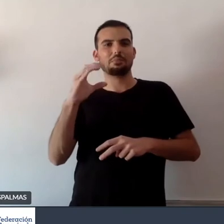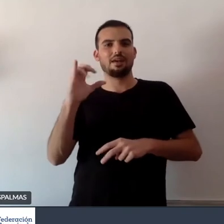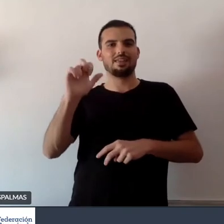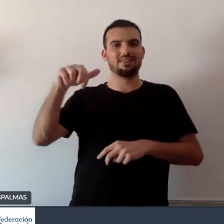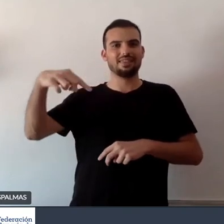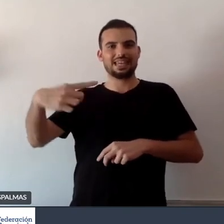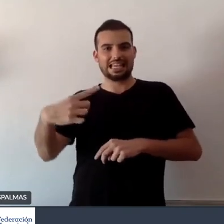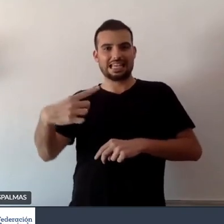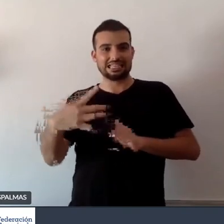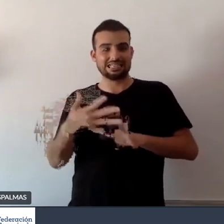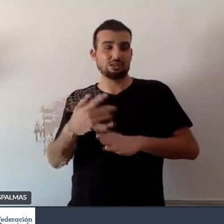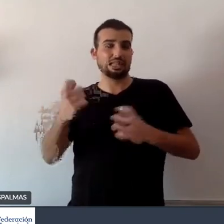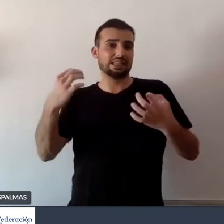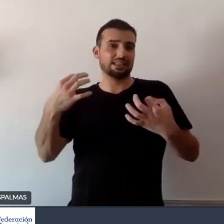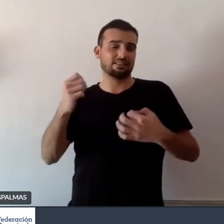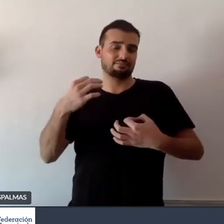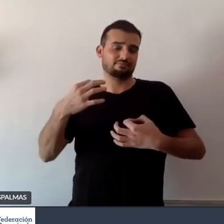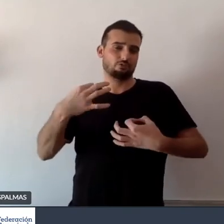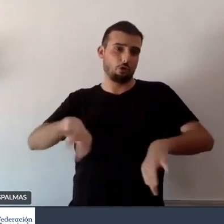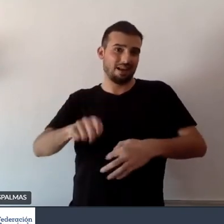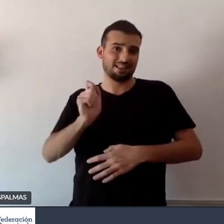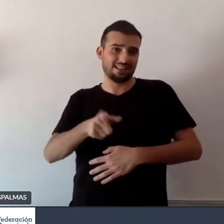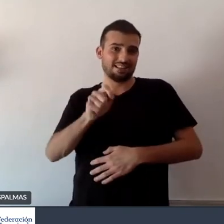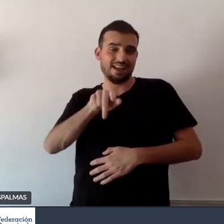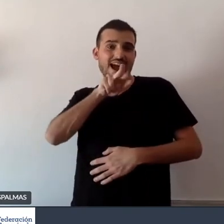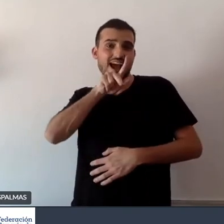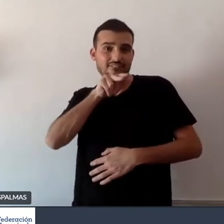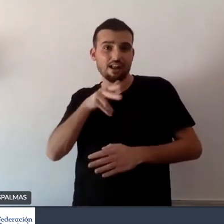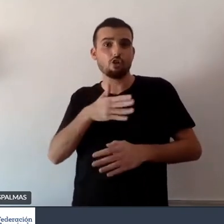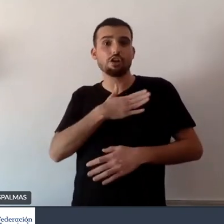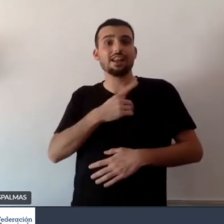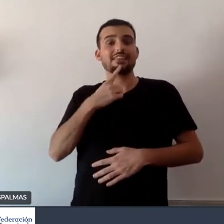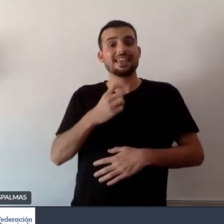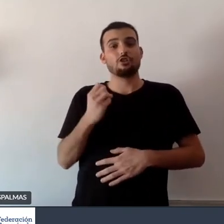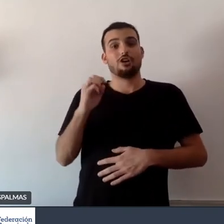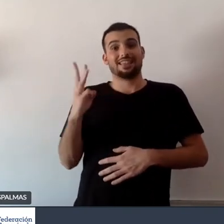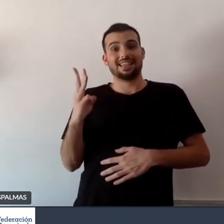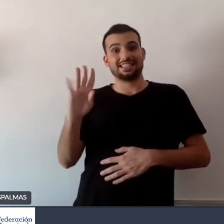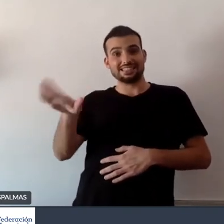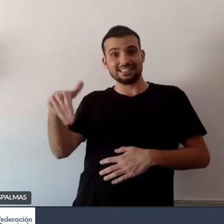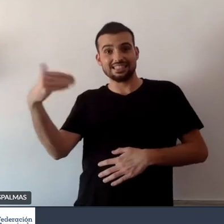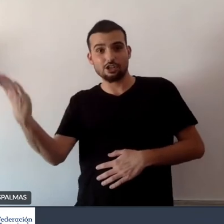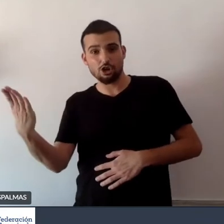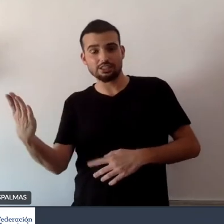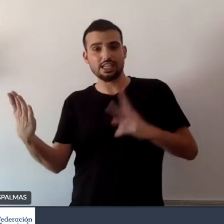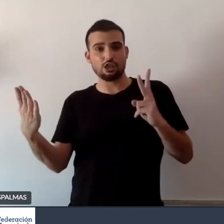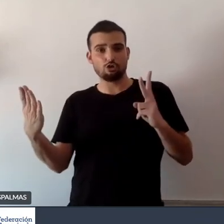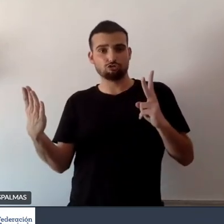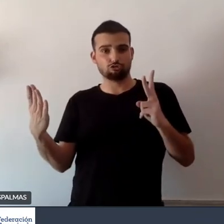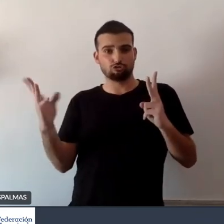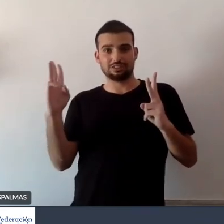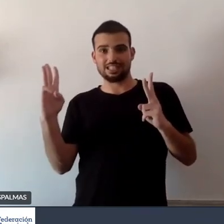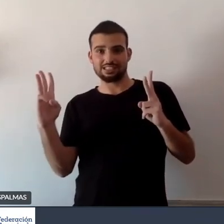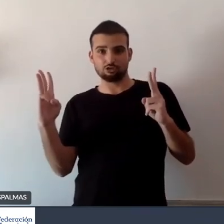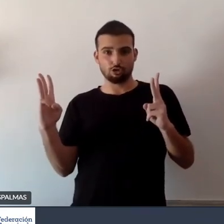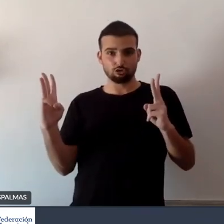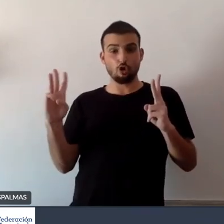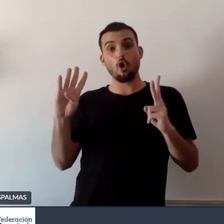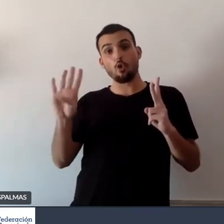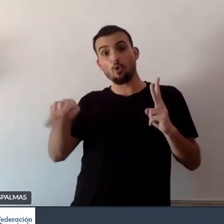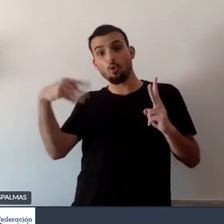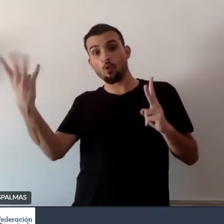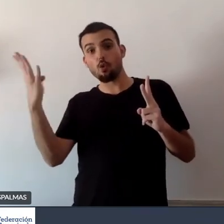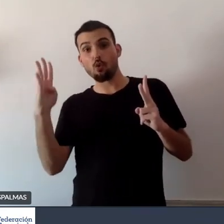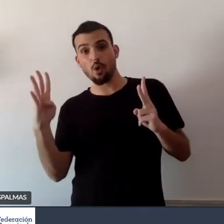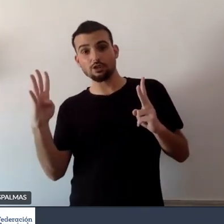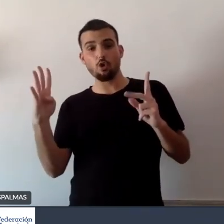generalmente hablando, me refiero en este caso a si queremos jugar con tres exteriores y dos interiores, si queremos jugar con cuatro exteriores y un